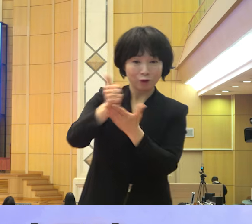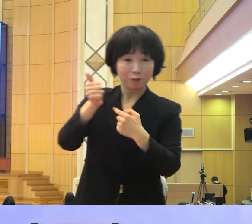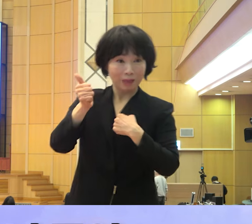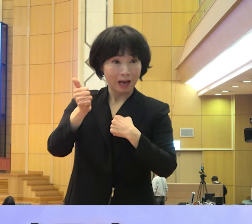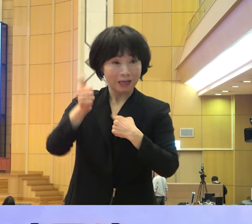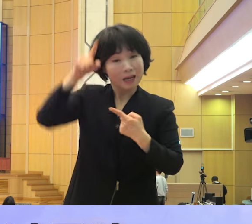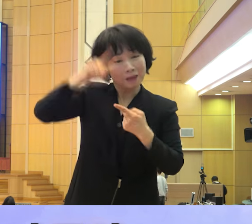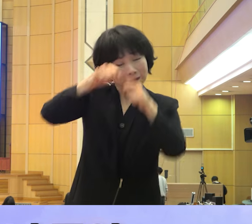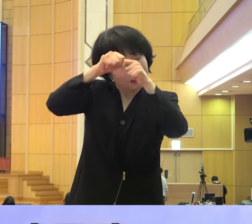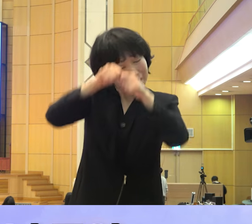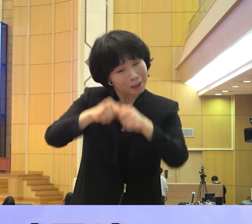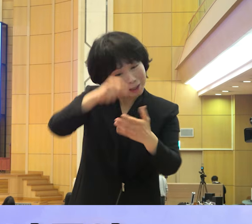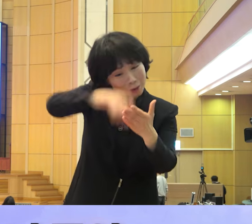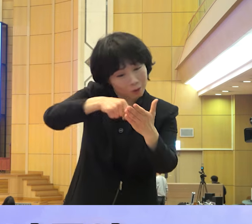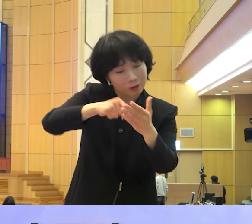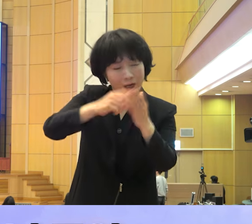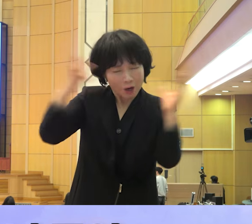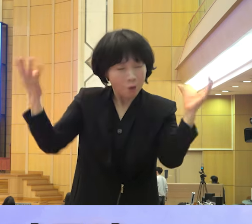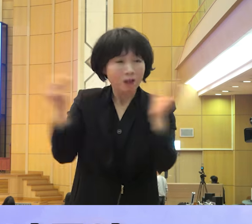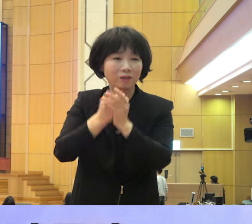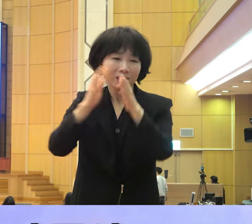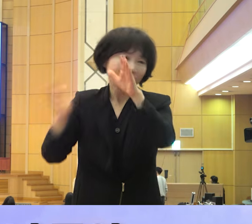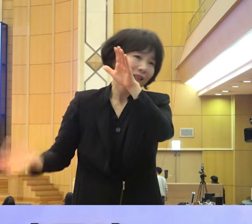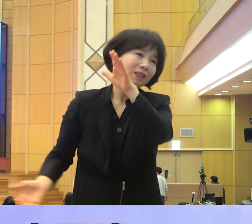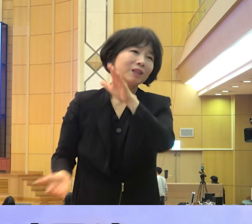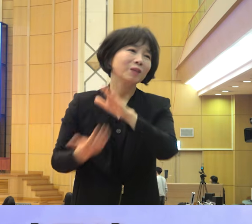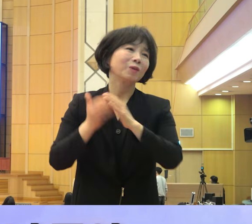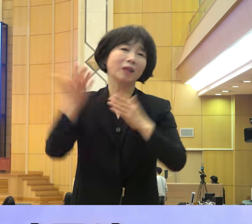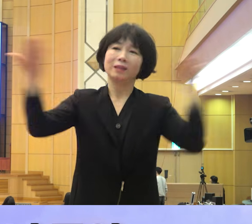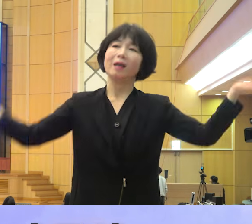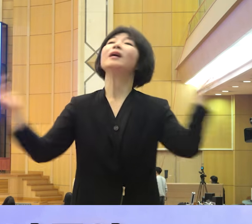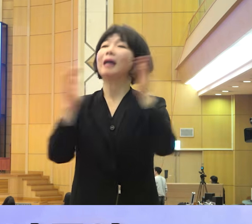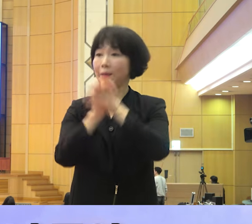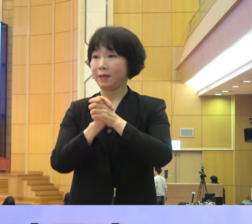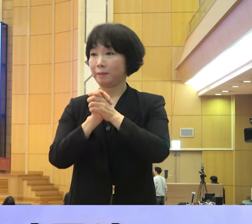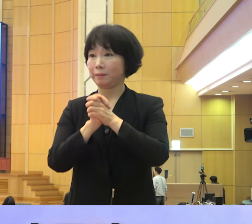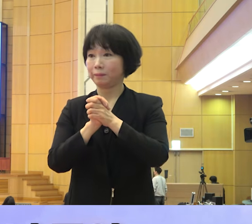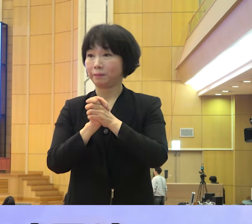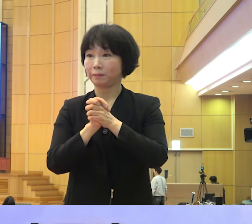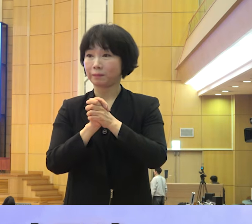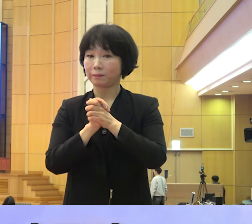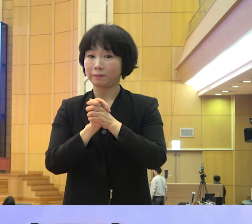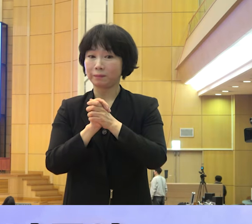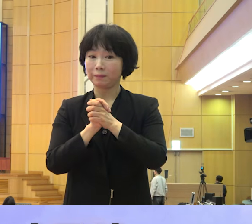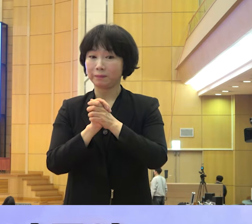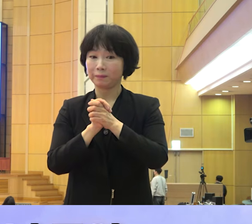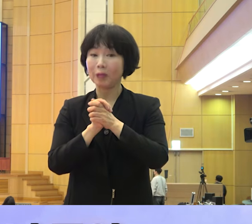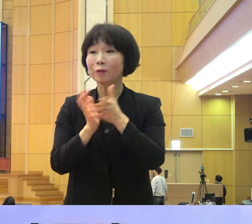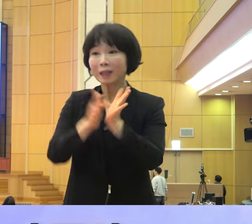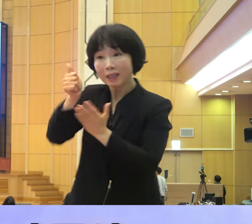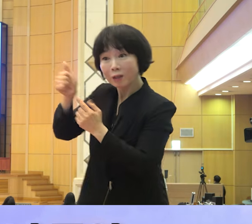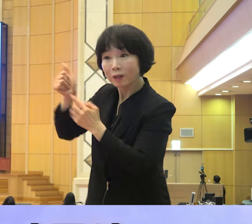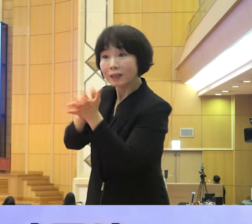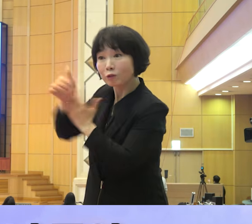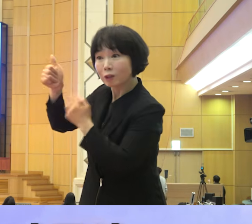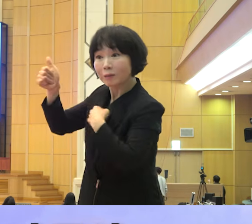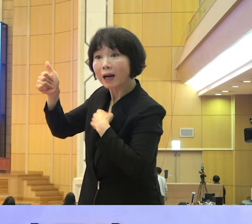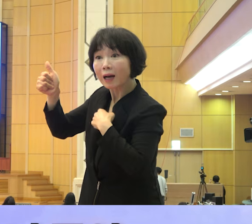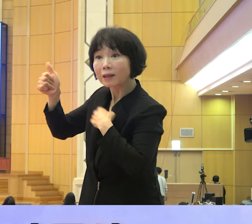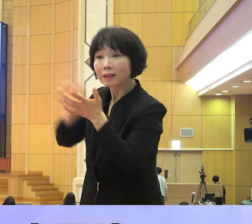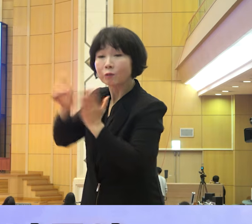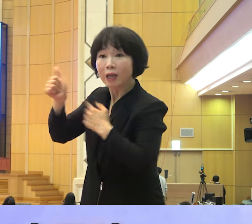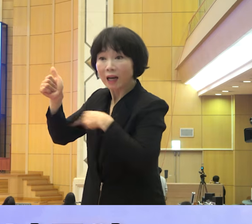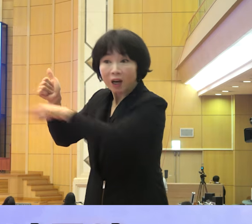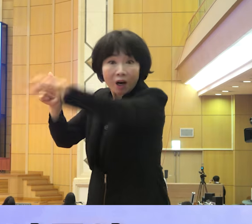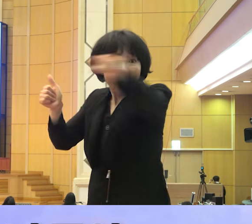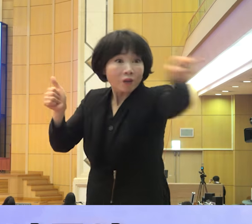가리켜 기록된 모든 것이 이루어져야 하리라 한 말이 이것이라 하시고, 이에 그들의 마음을 열어 성경을 깨닫게 하고, 진짜 성경을